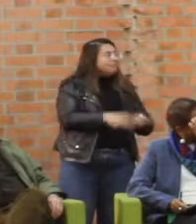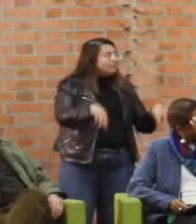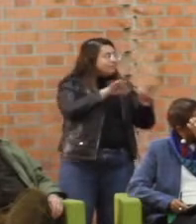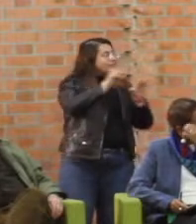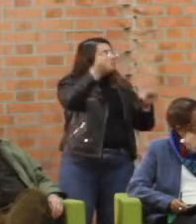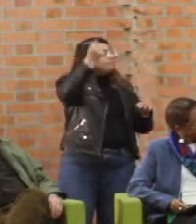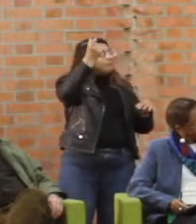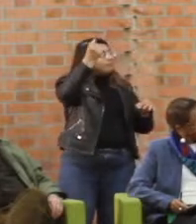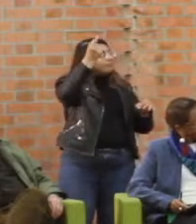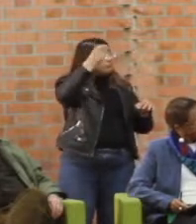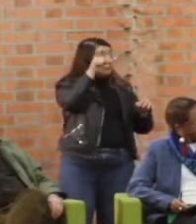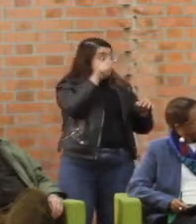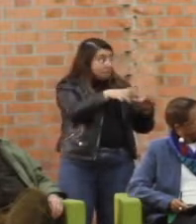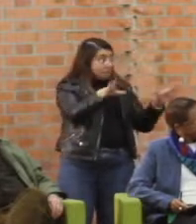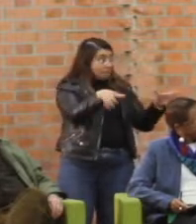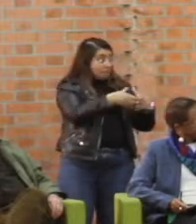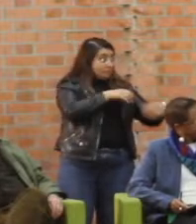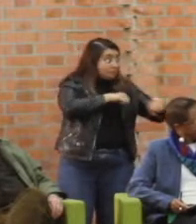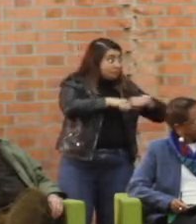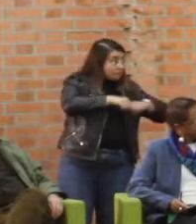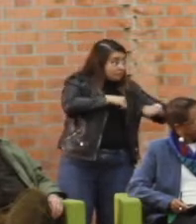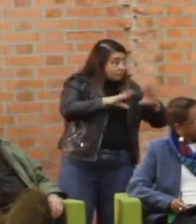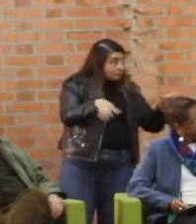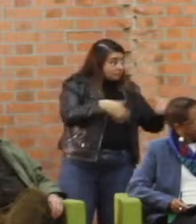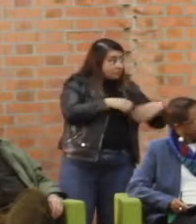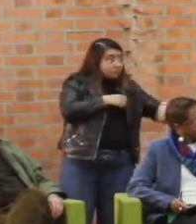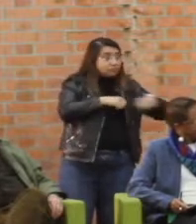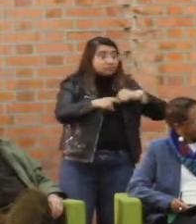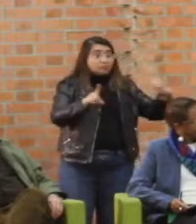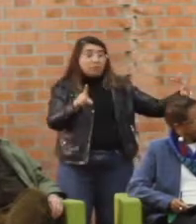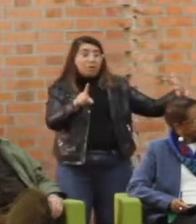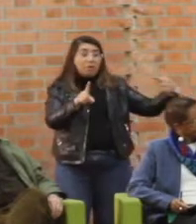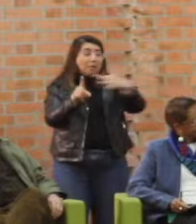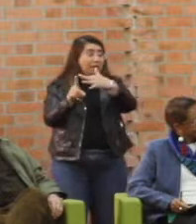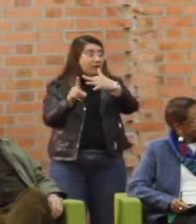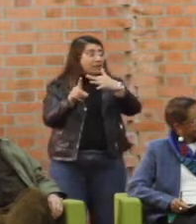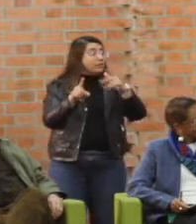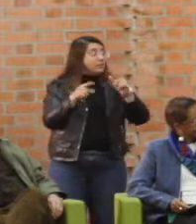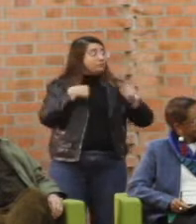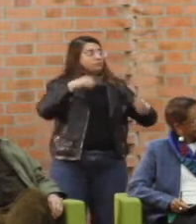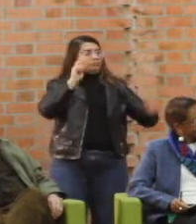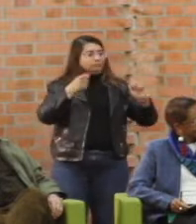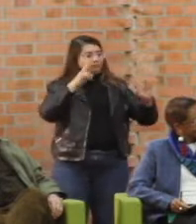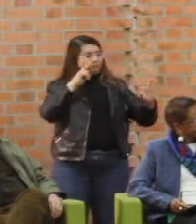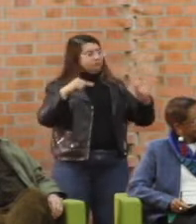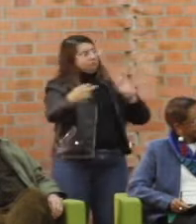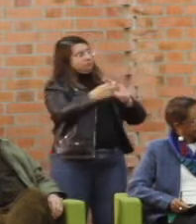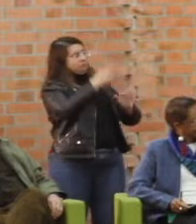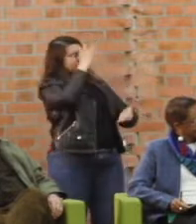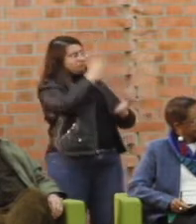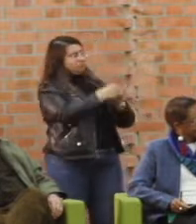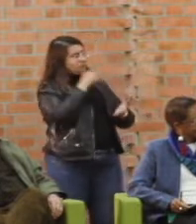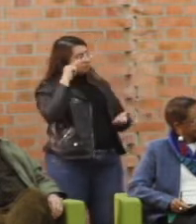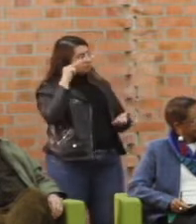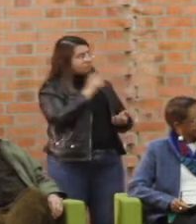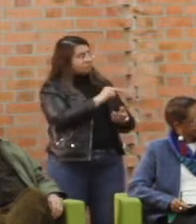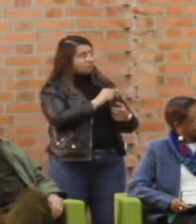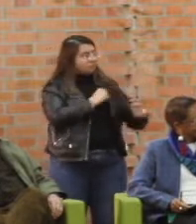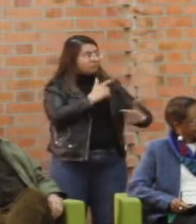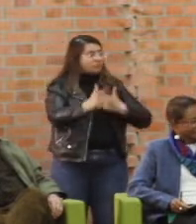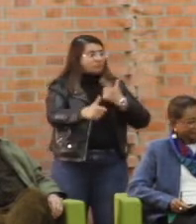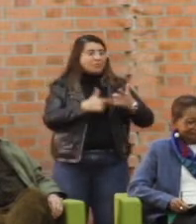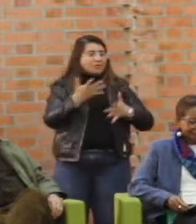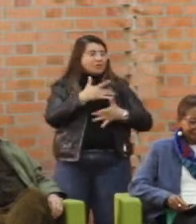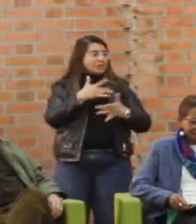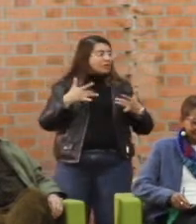que los feminismos que se están construyendo pues son feminismos que en mi forma de ver es deben estar centrados en las realidades de los